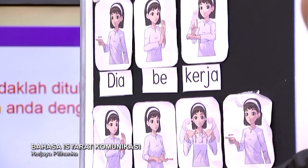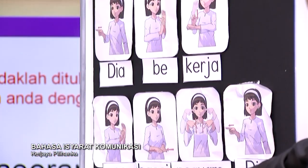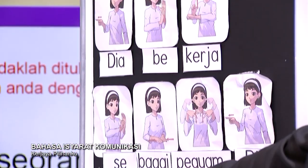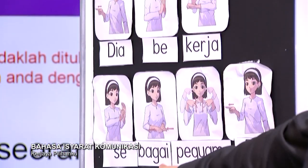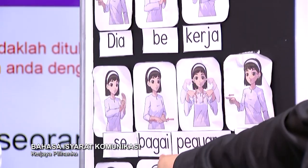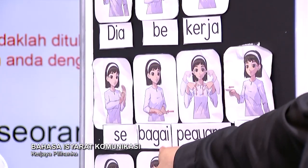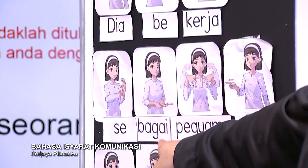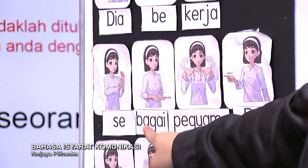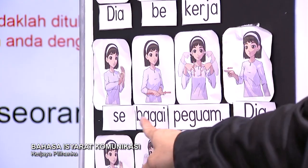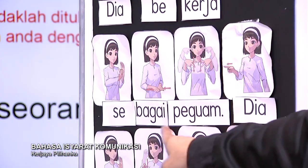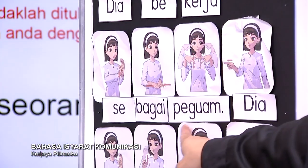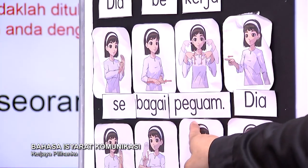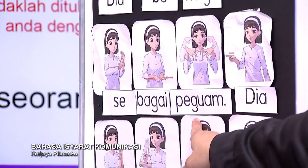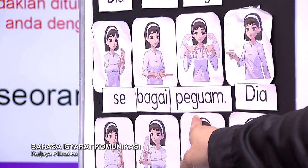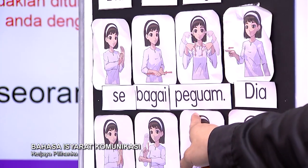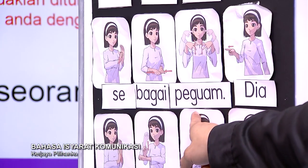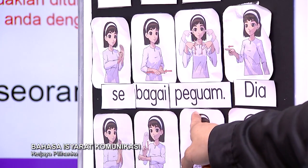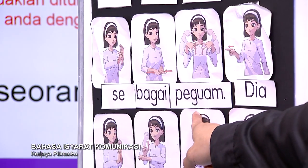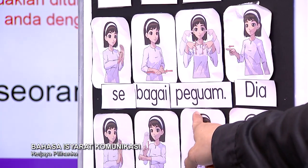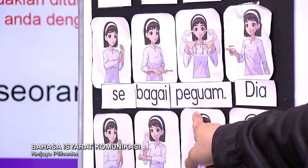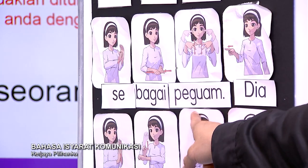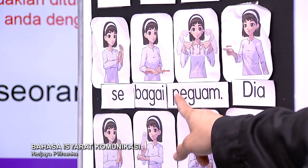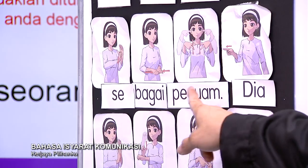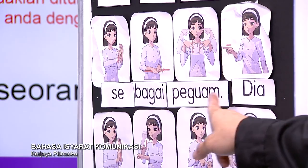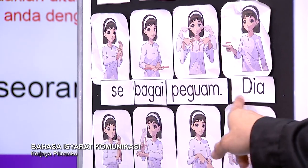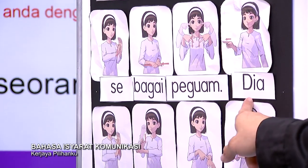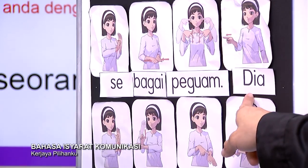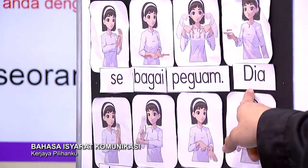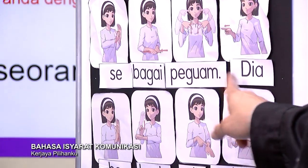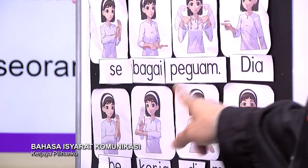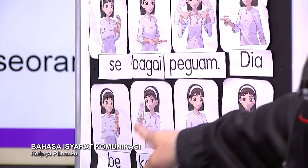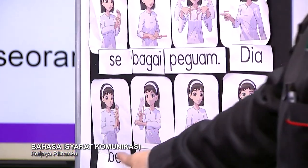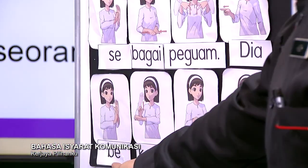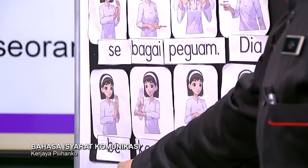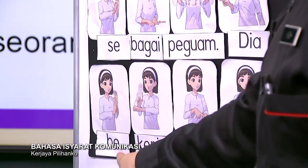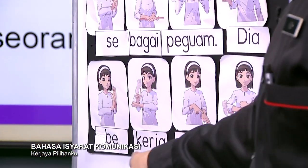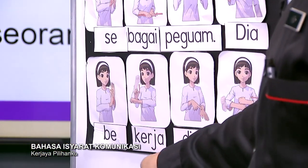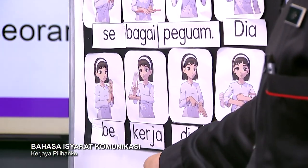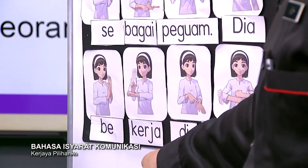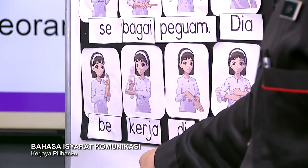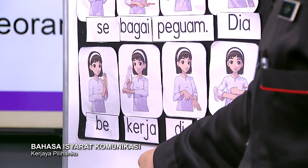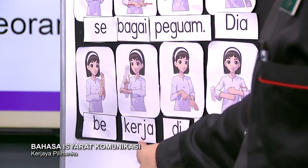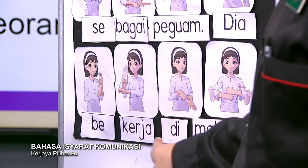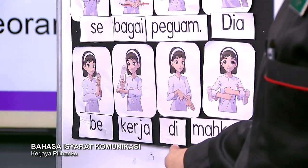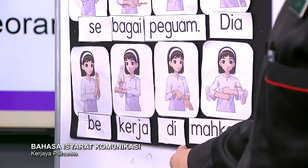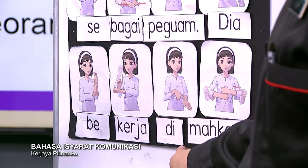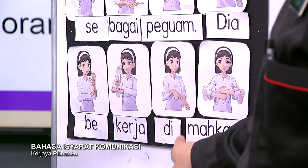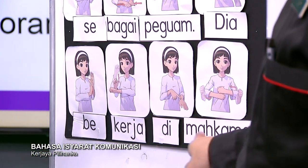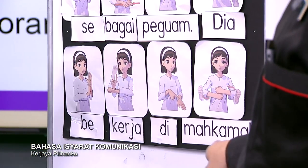sebagai peguam. Dia bekerja